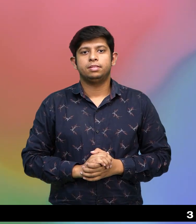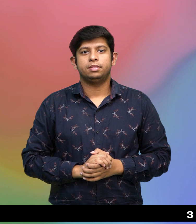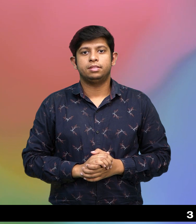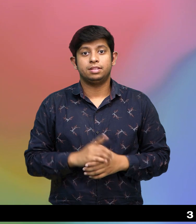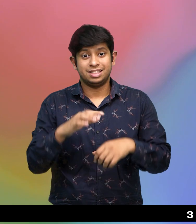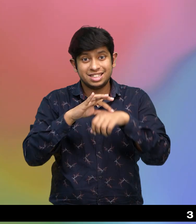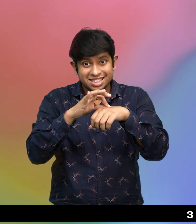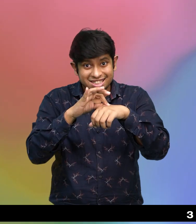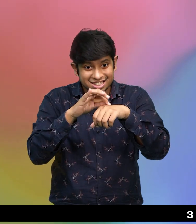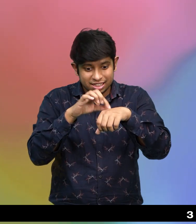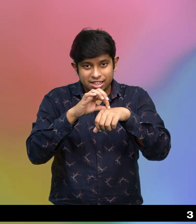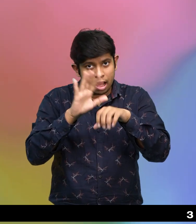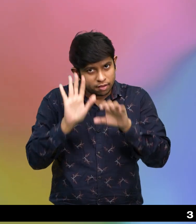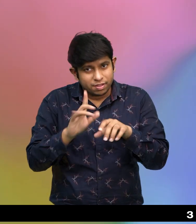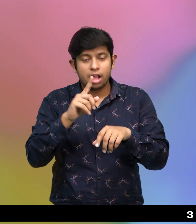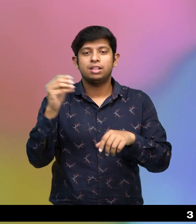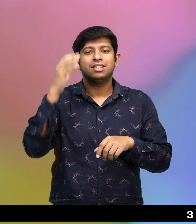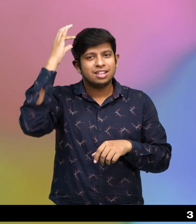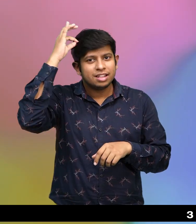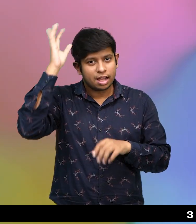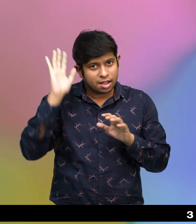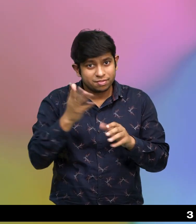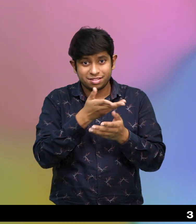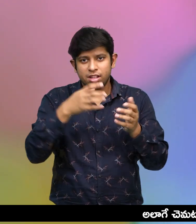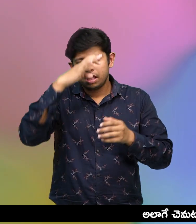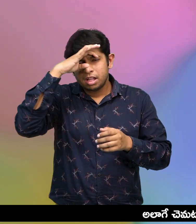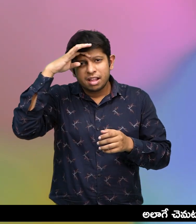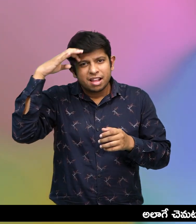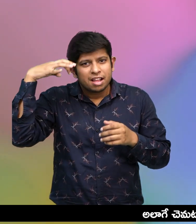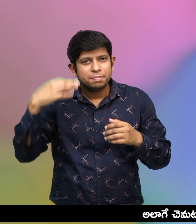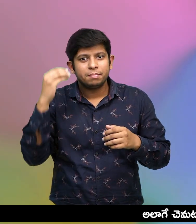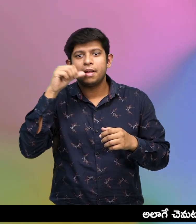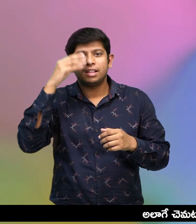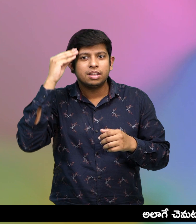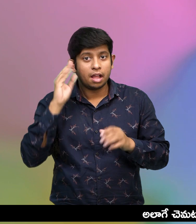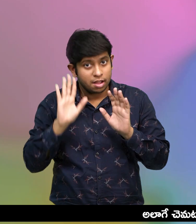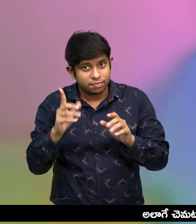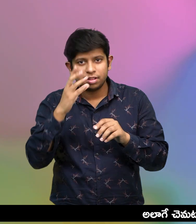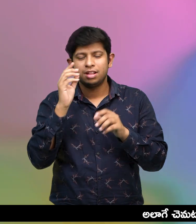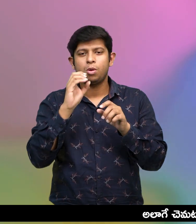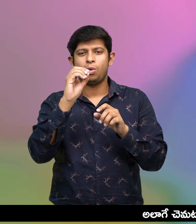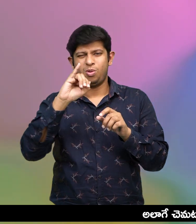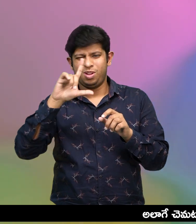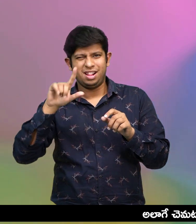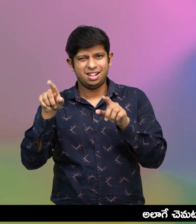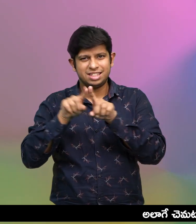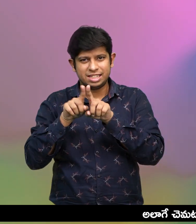3 వారి చర్మంలో వెంట్రుకలు అలాగే చెమట మరియు నూనె గ్రంథులు